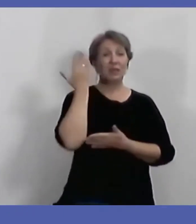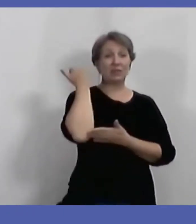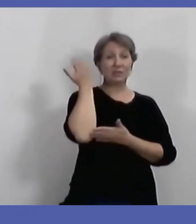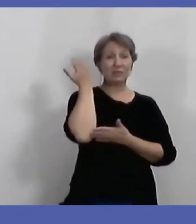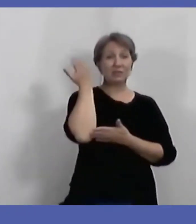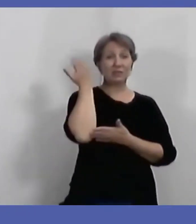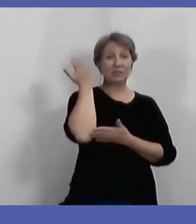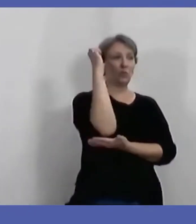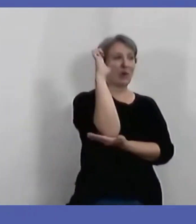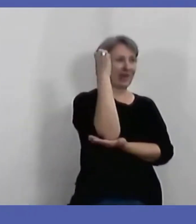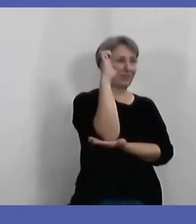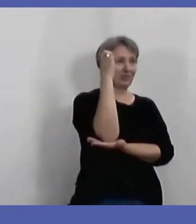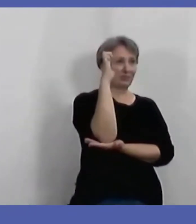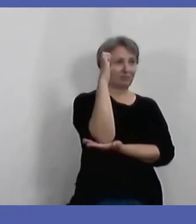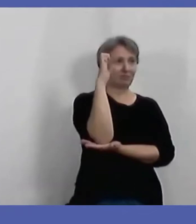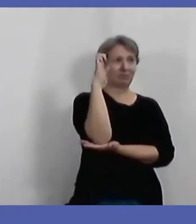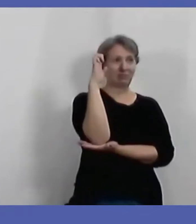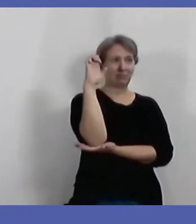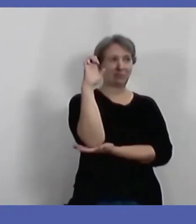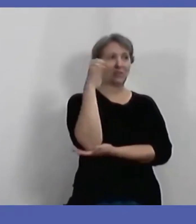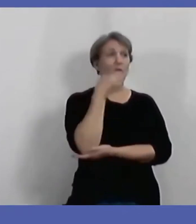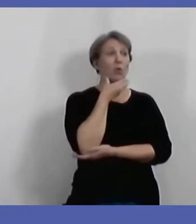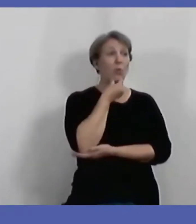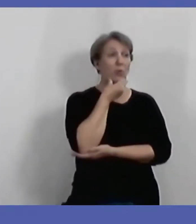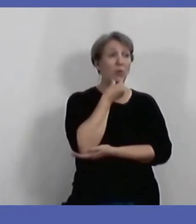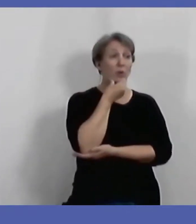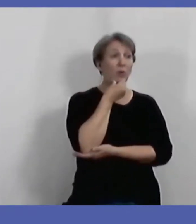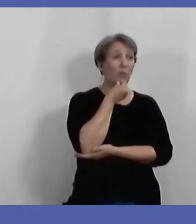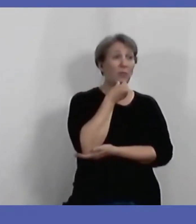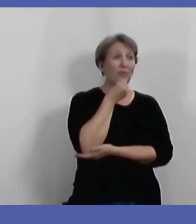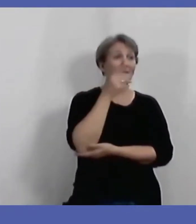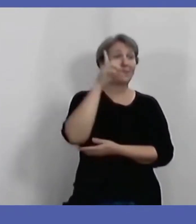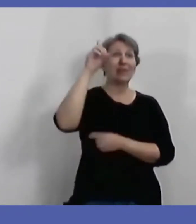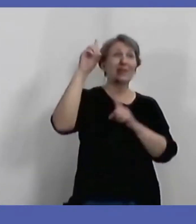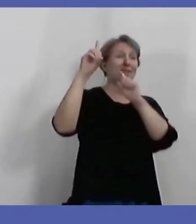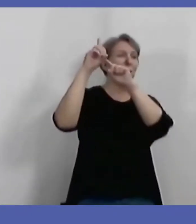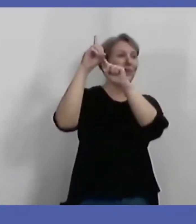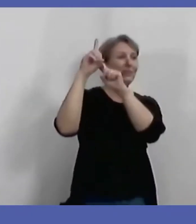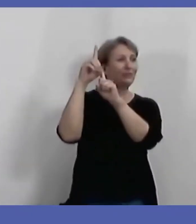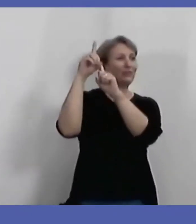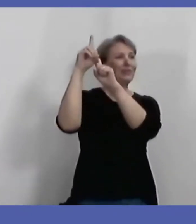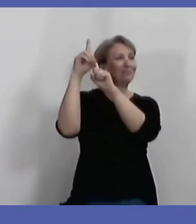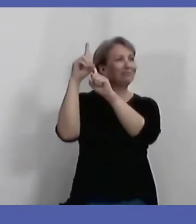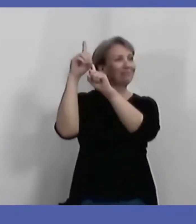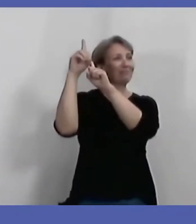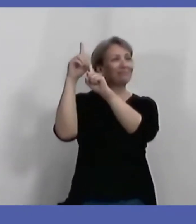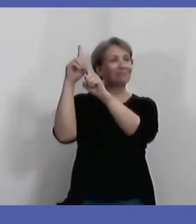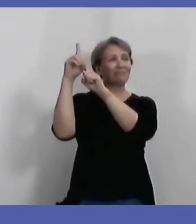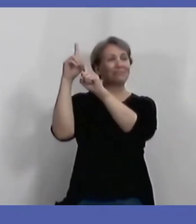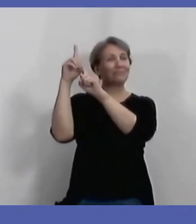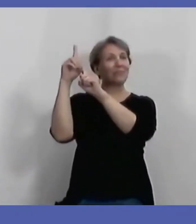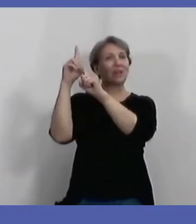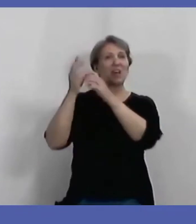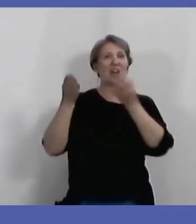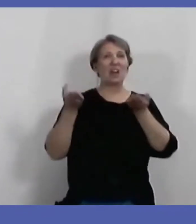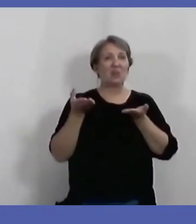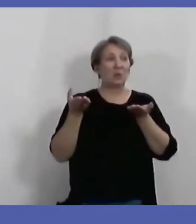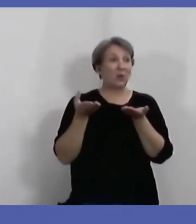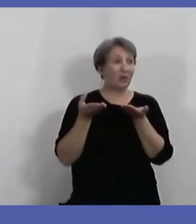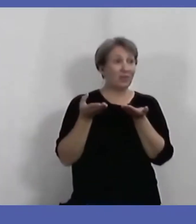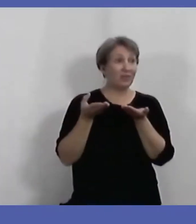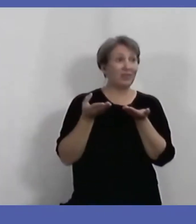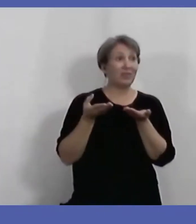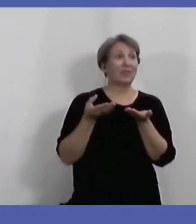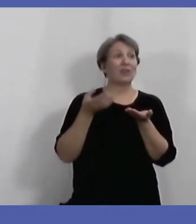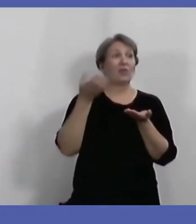se preocupar com nada. Deus era tudo para ele. Era ou não era? Não é? Tinha árvores que